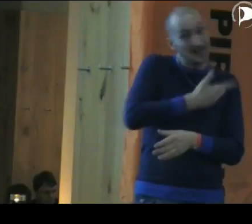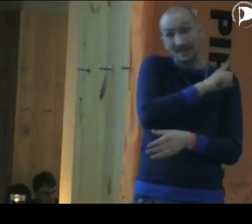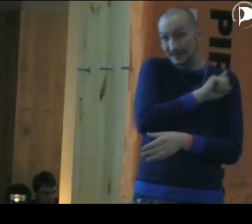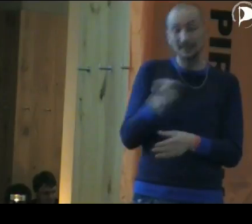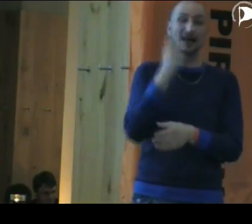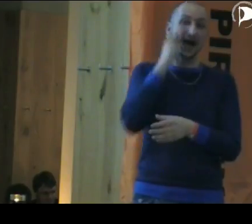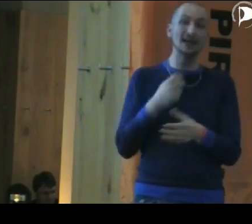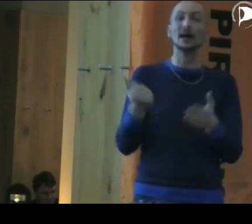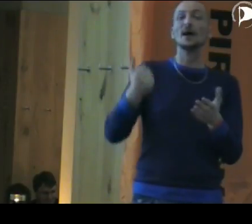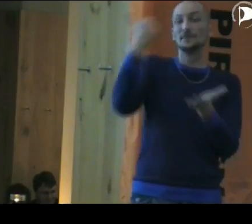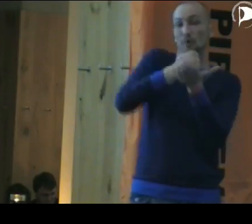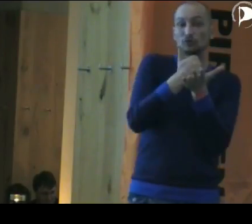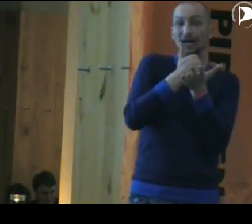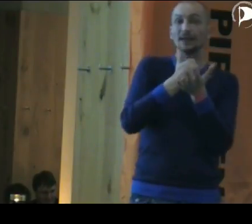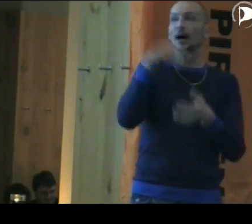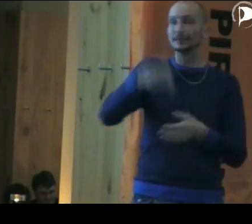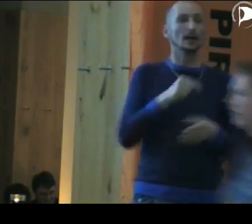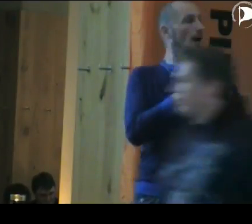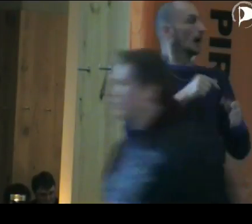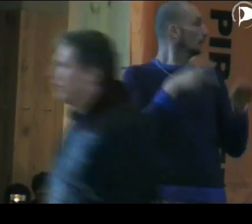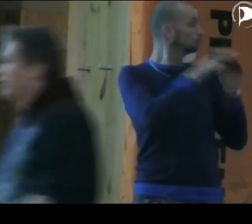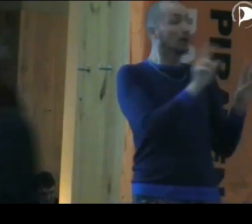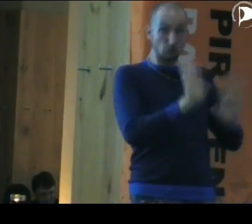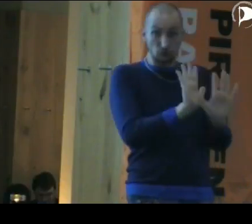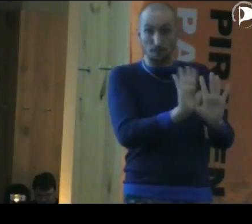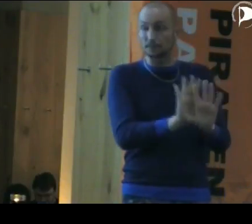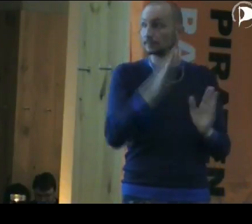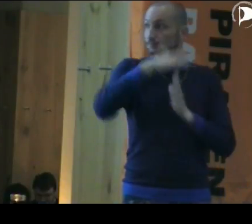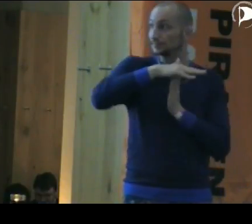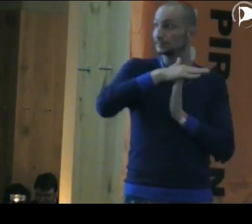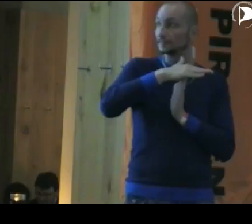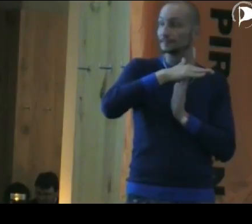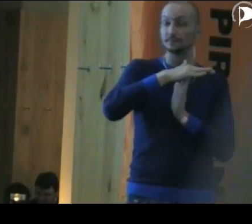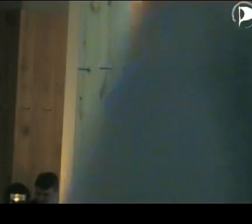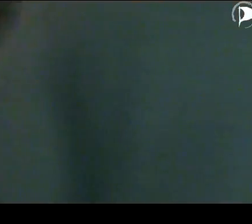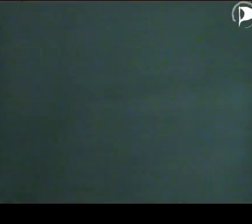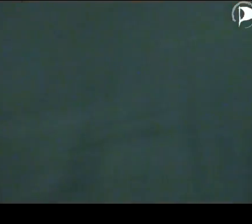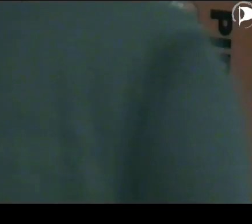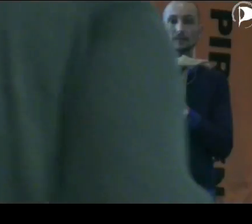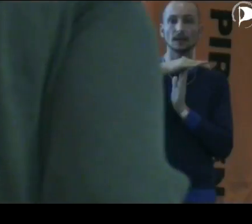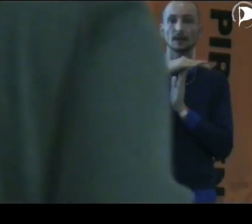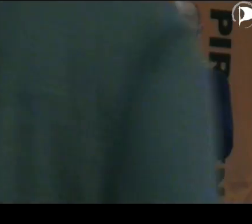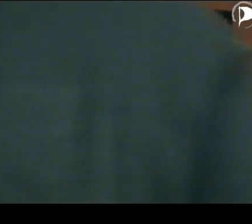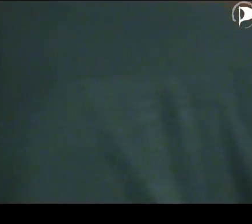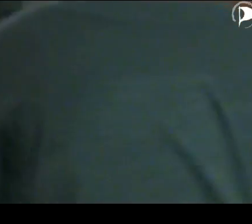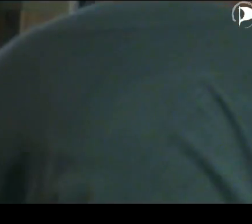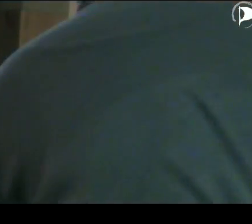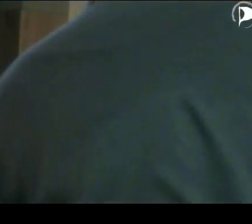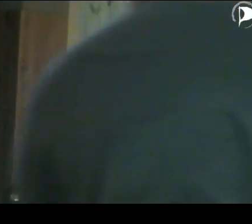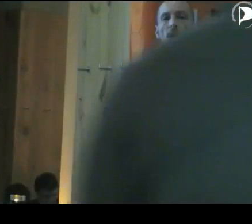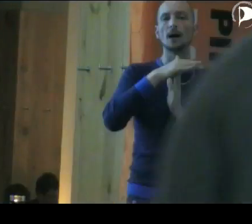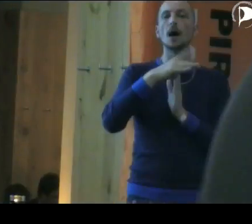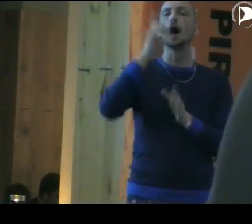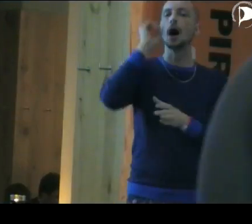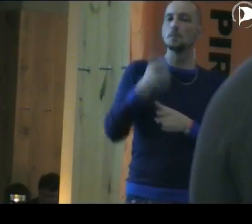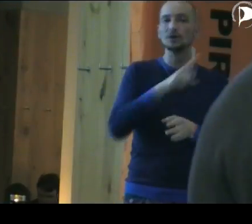denn selbstverständlich ist gestoppt also wir müssen die zwei beisitzern nicht mehr das ist nicht